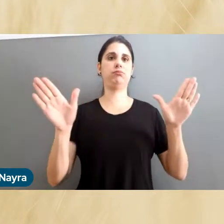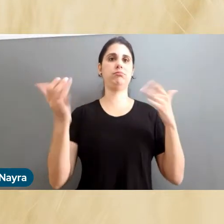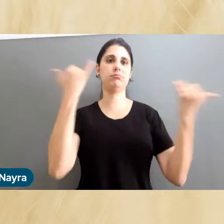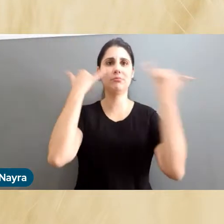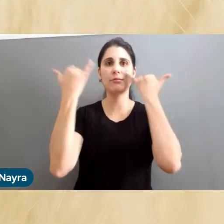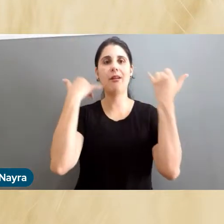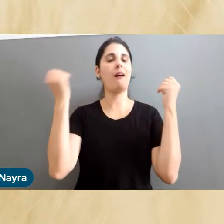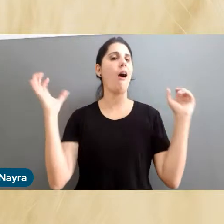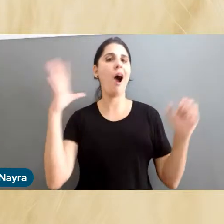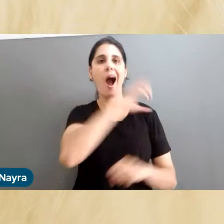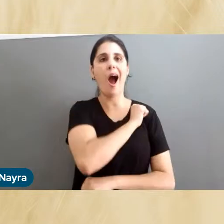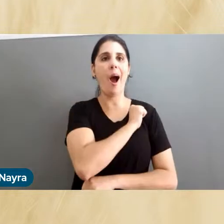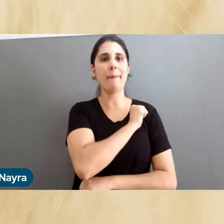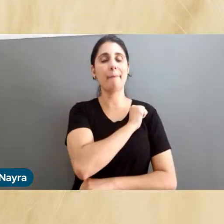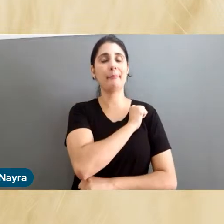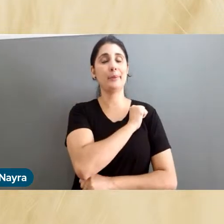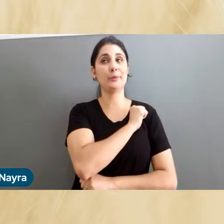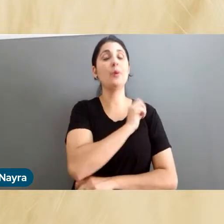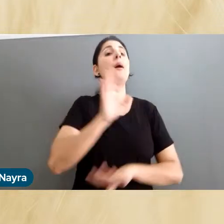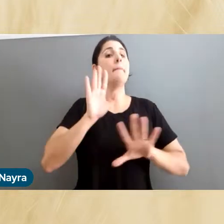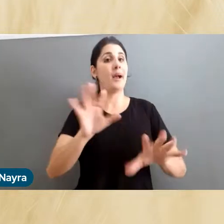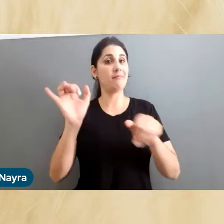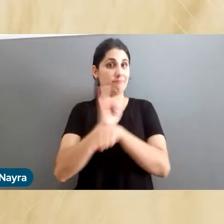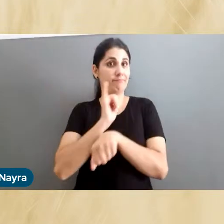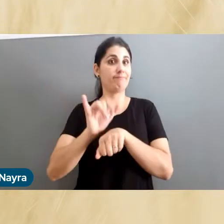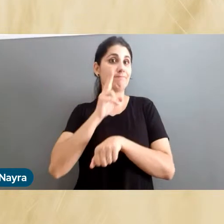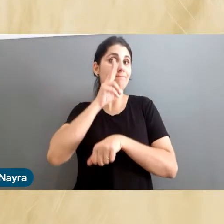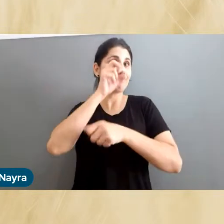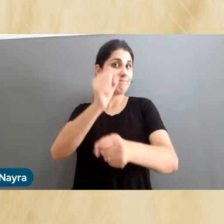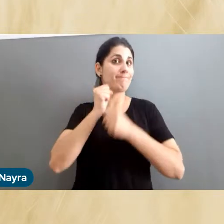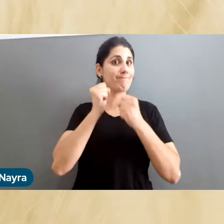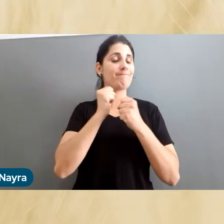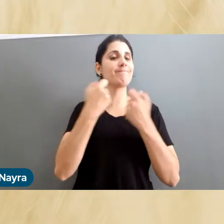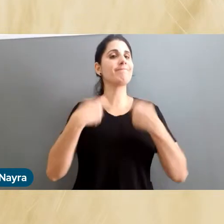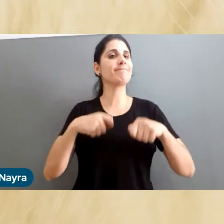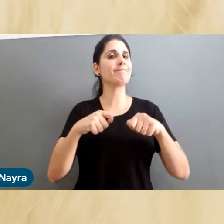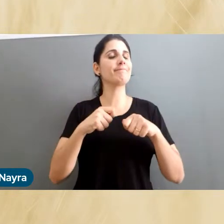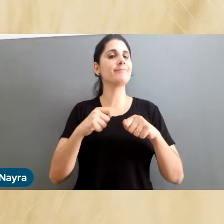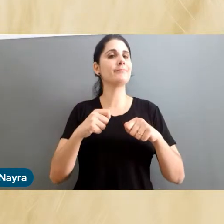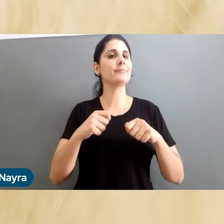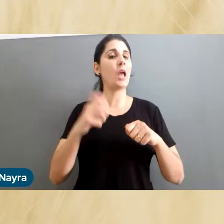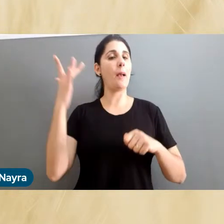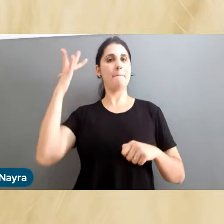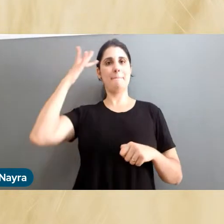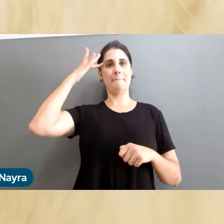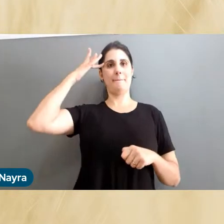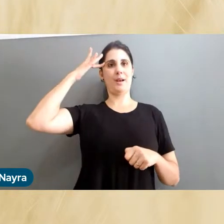que essa ferramenta tão poderosa, ela exige de nós maturidade no